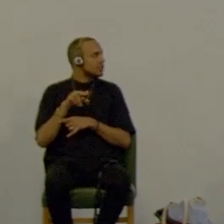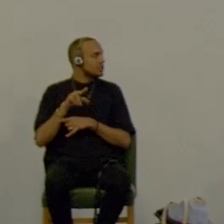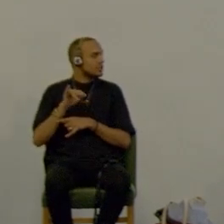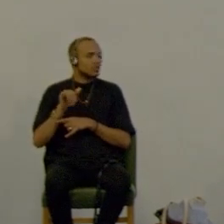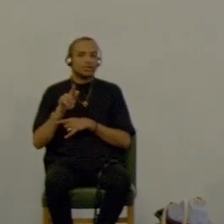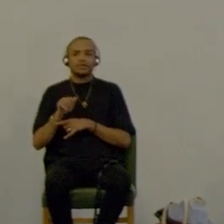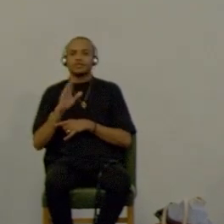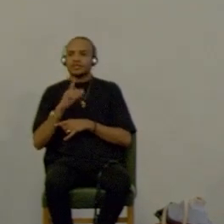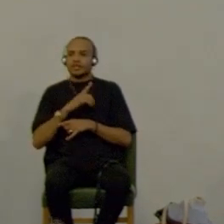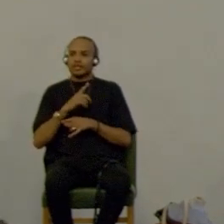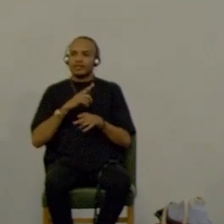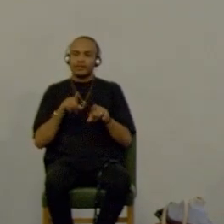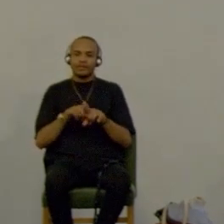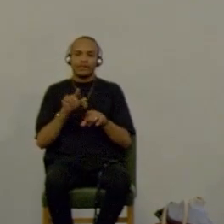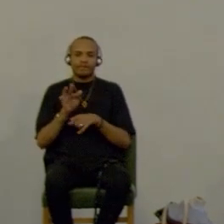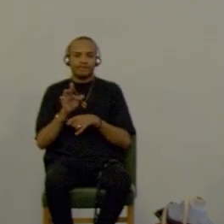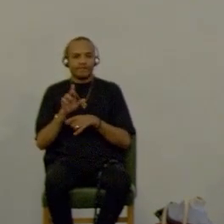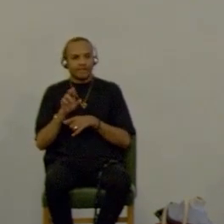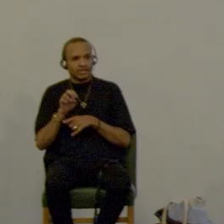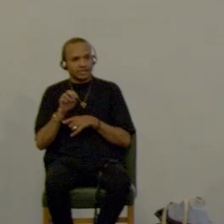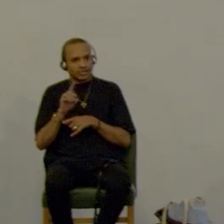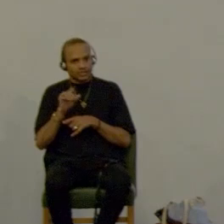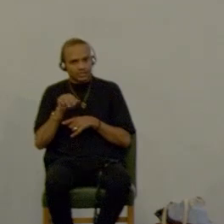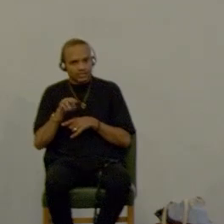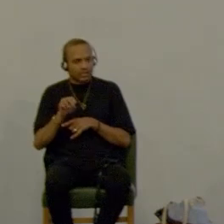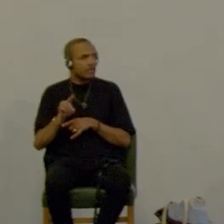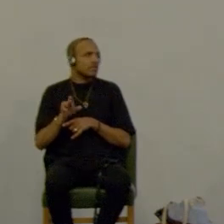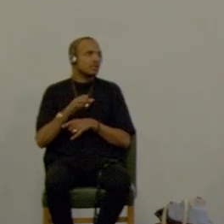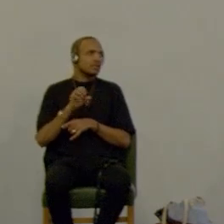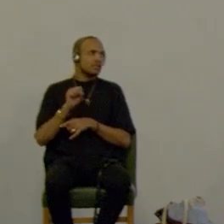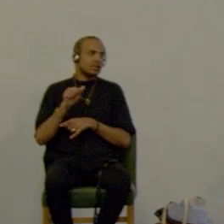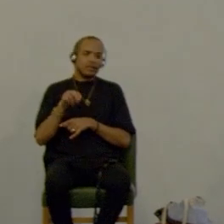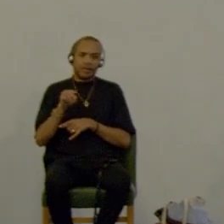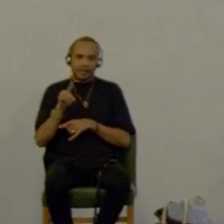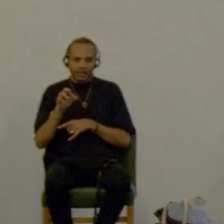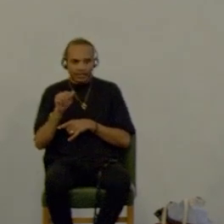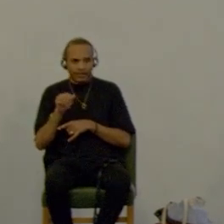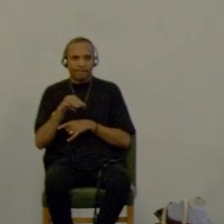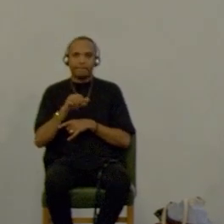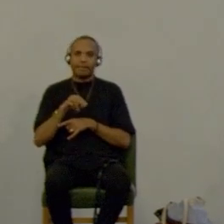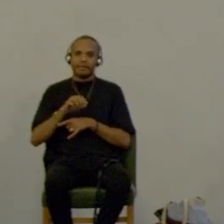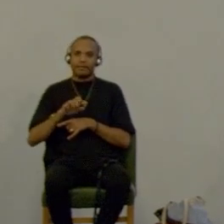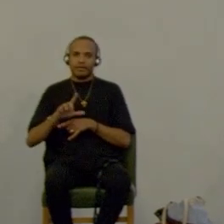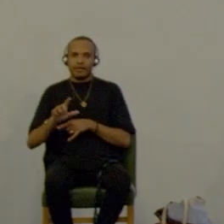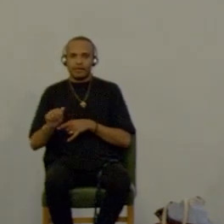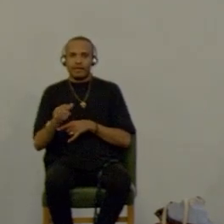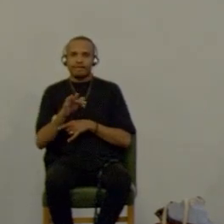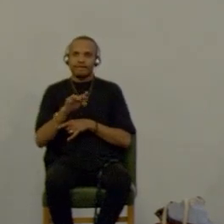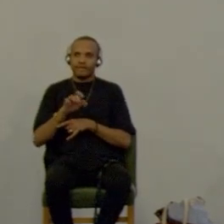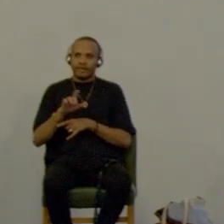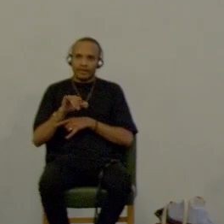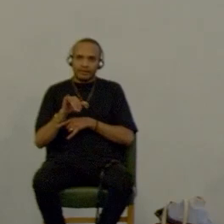ano nós já recebemos o Malcolm Ferdinand, a Françoise Verger e a Sandra Benites, e a Manuela Carneiro da Cunha e o Felipe